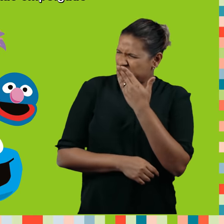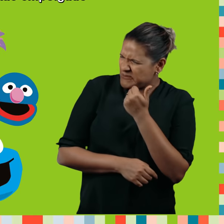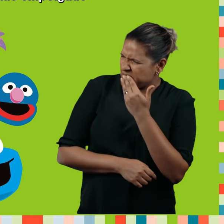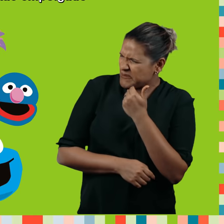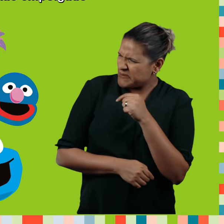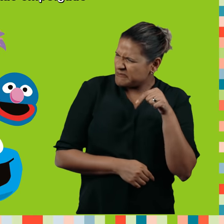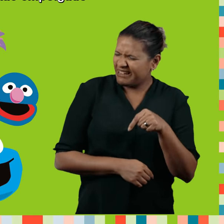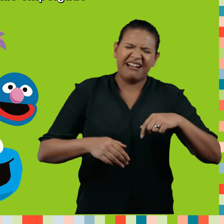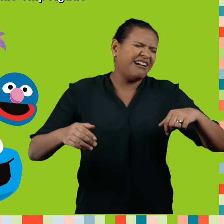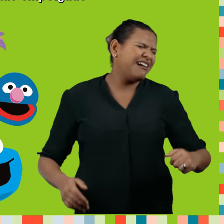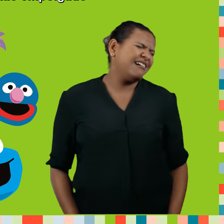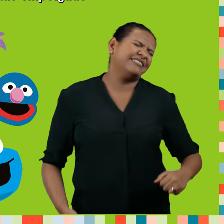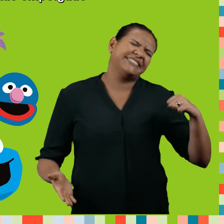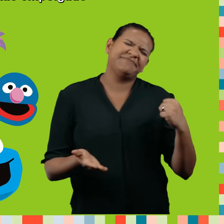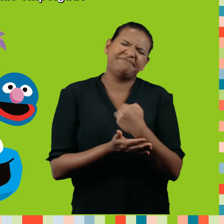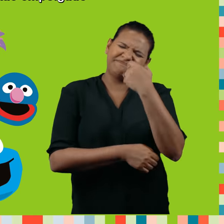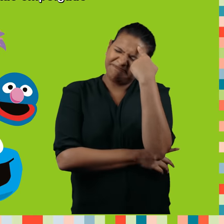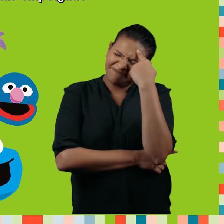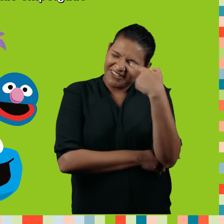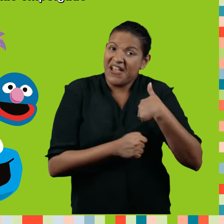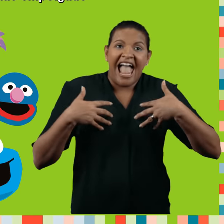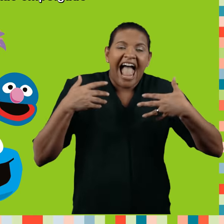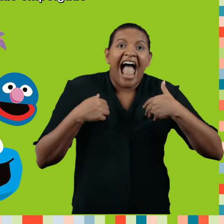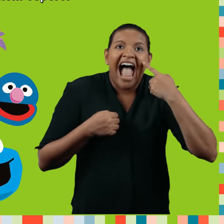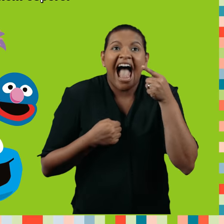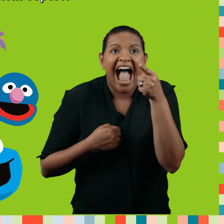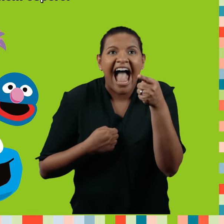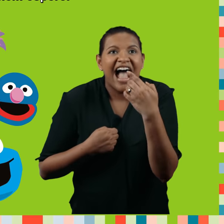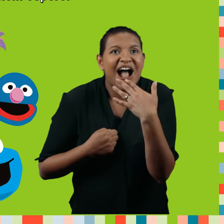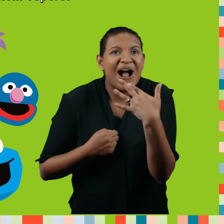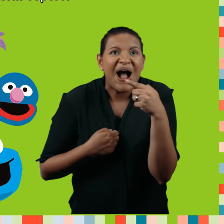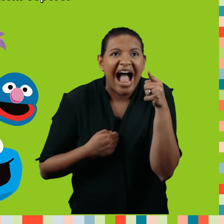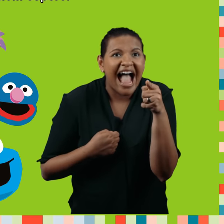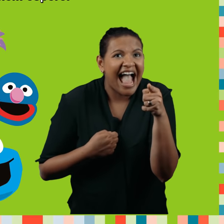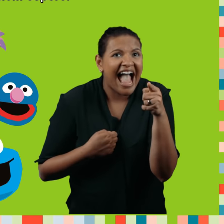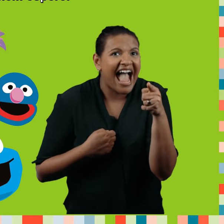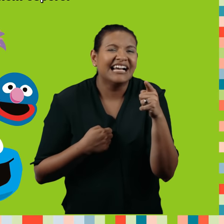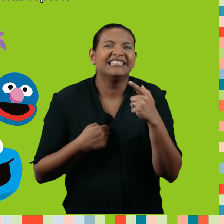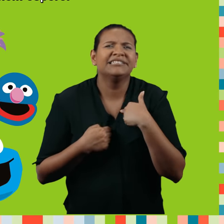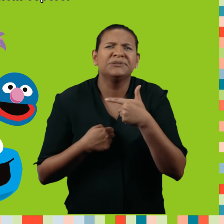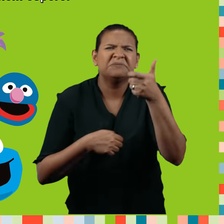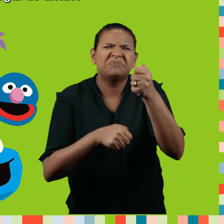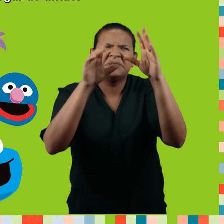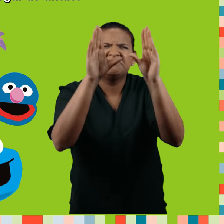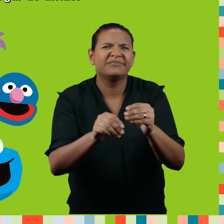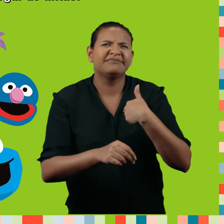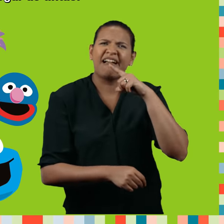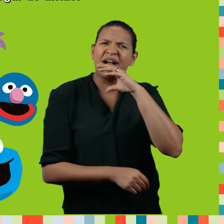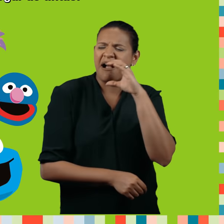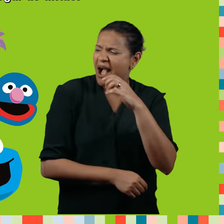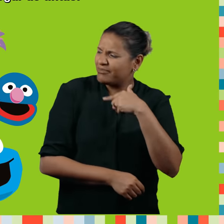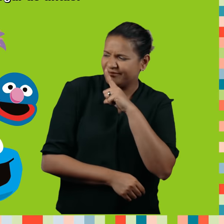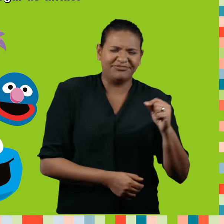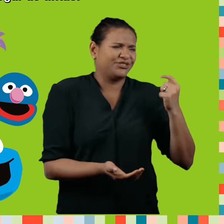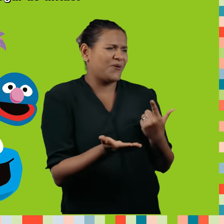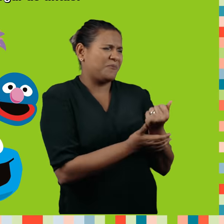Com comida? Ai, não! Eu fiquei tão empolgado com a ideia dos pratos coloridos que nem esperei ela terminar de falar e